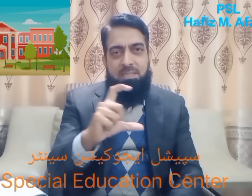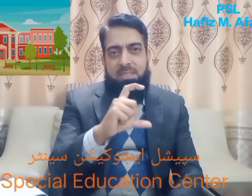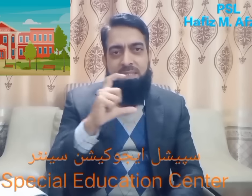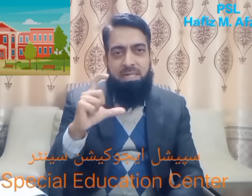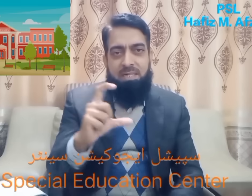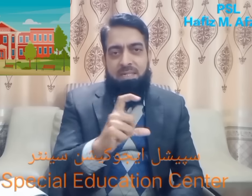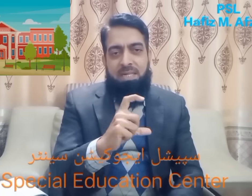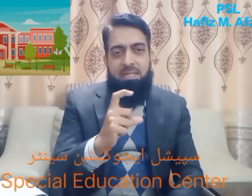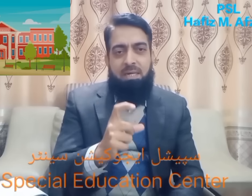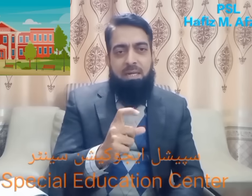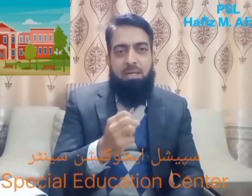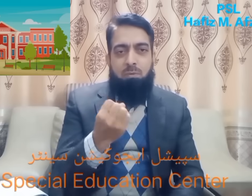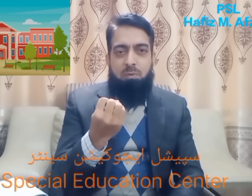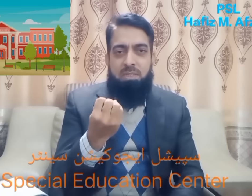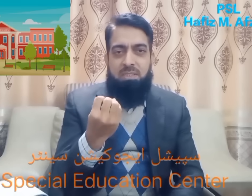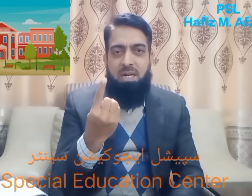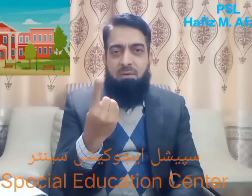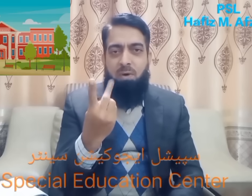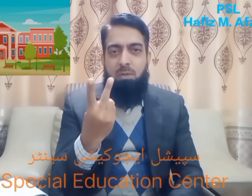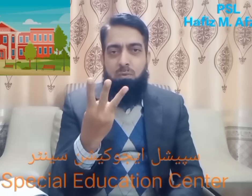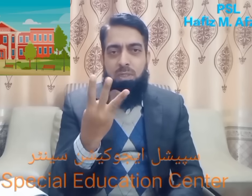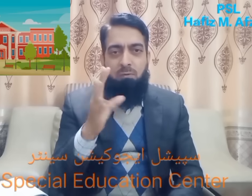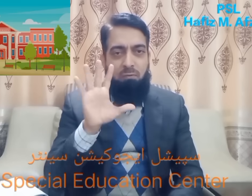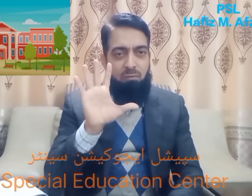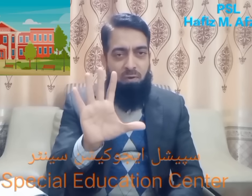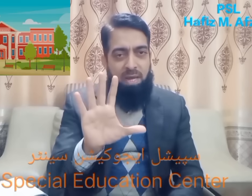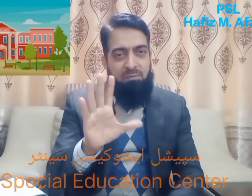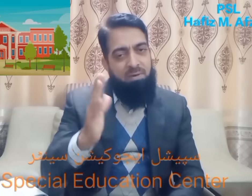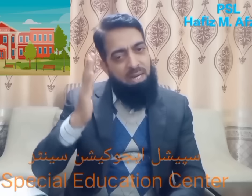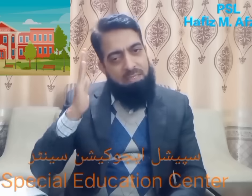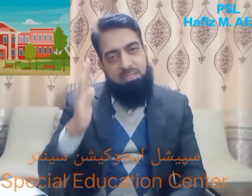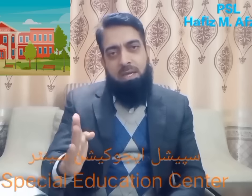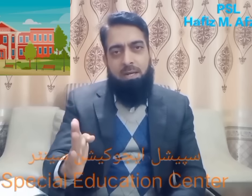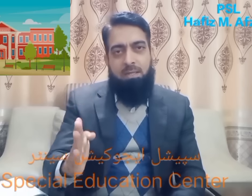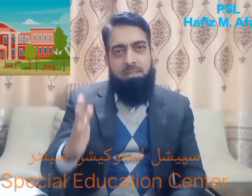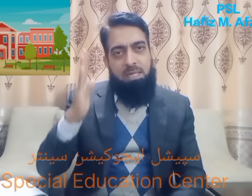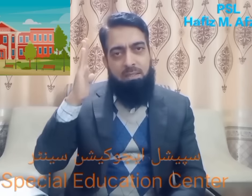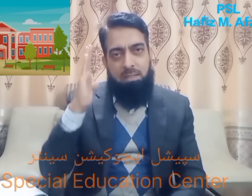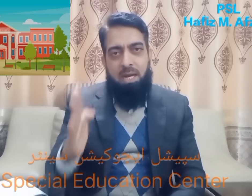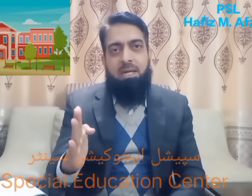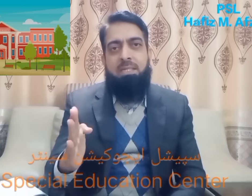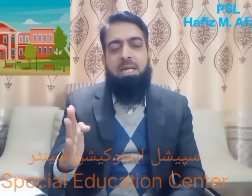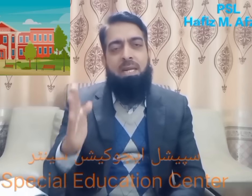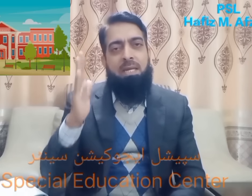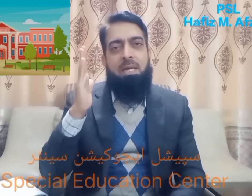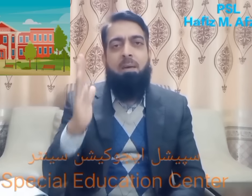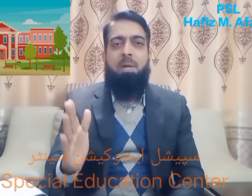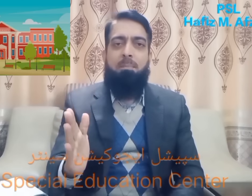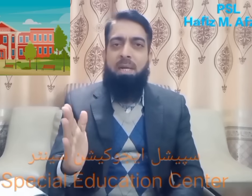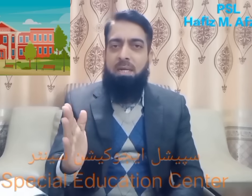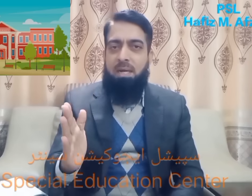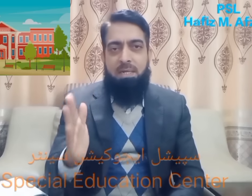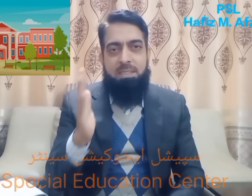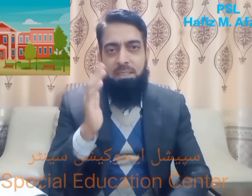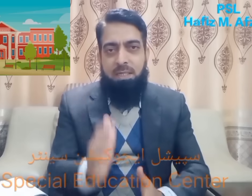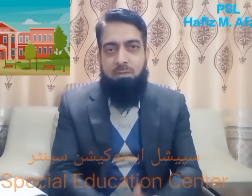क्लास के या सेंटर का साइन करेंगे तो इस तरह 1 2 3 5 क्लास तक, ये तक का साइन है, यहाँ पे आप ब्रेक लगा सकते हैं